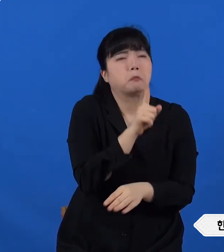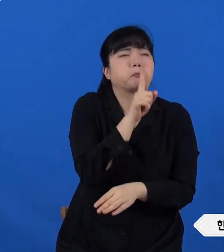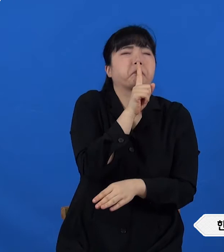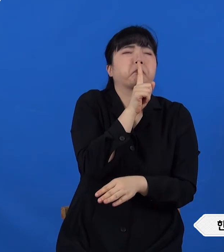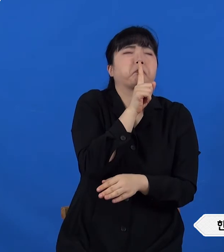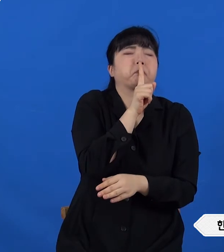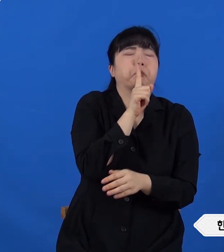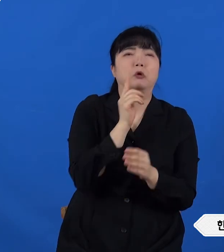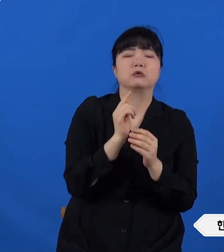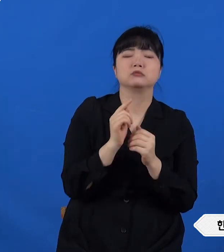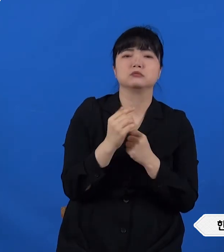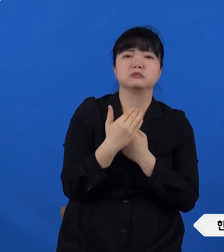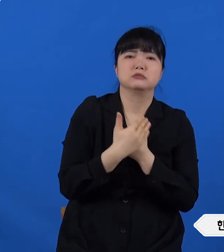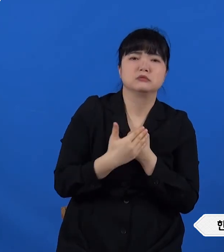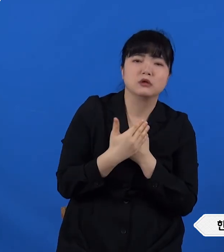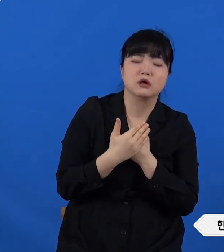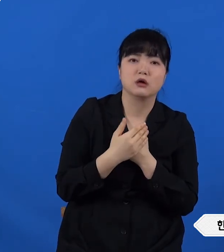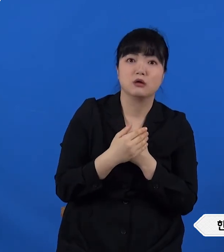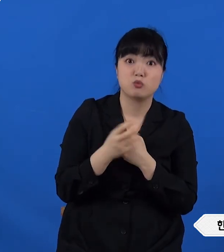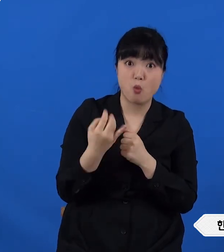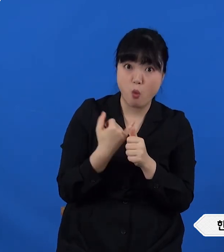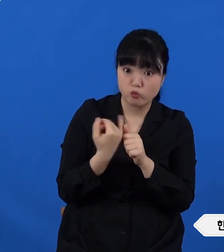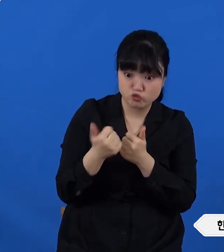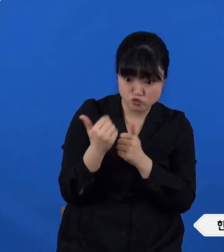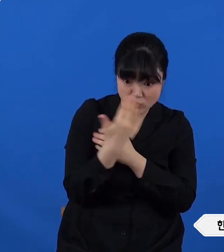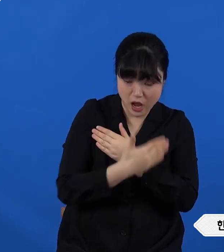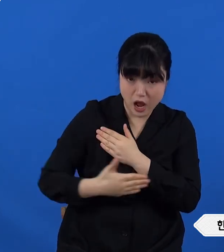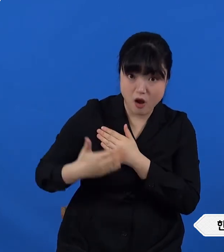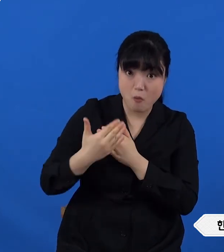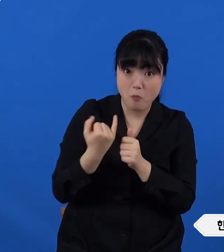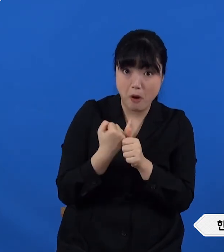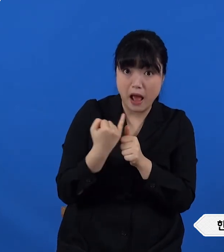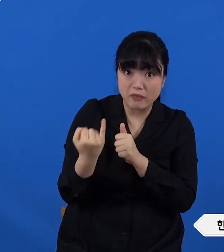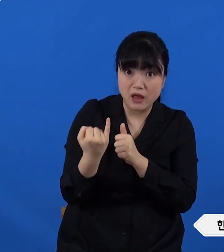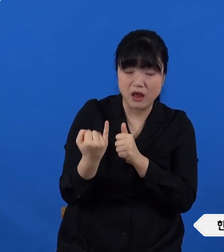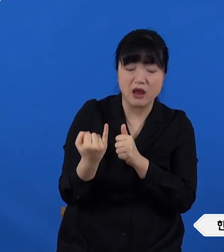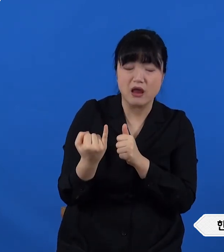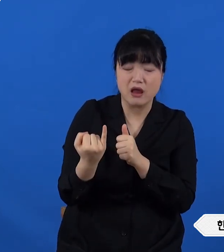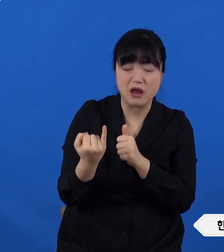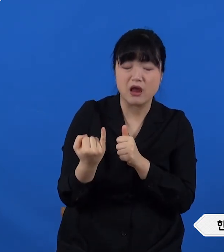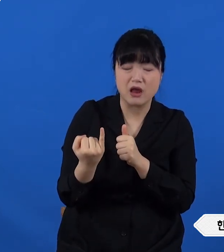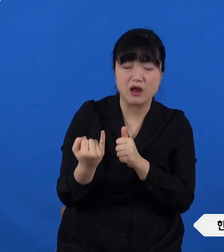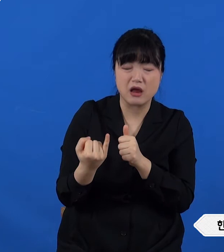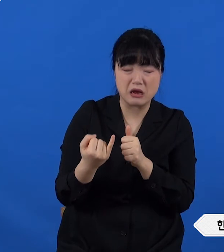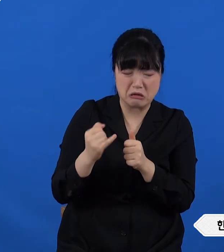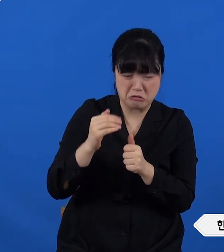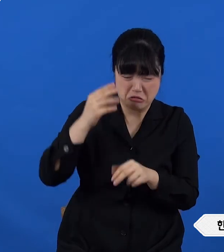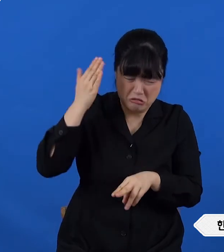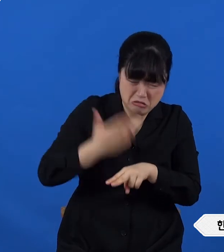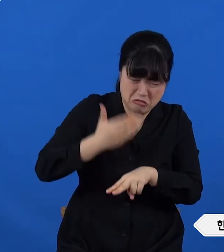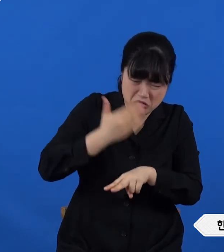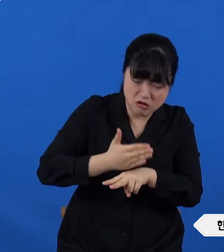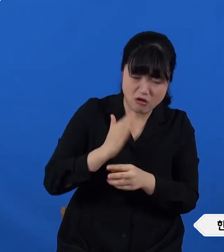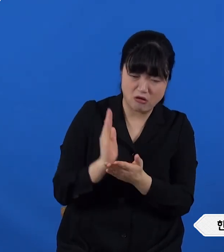않나? 아내 시체를 토막을 내어서 그냥 온 전국으로 보내지를 않나?